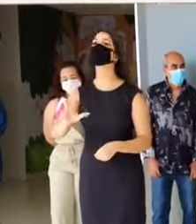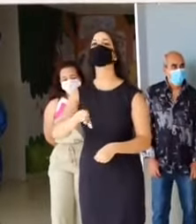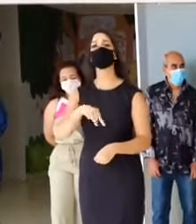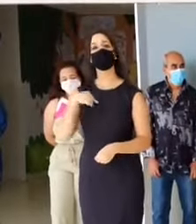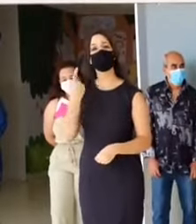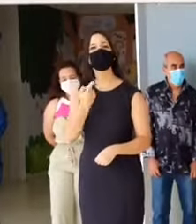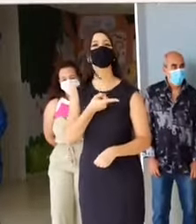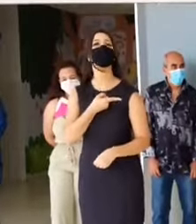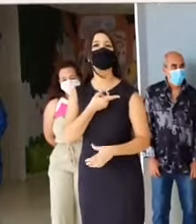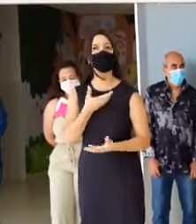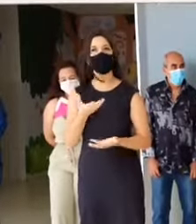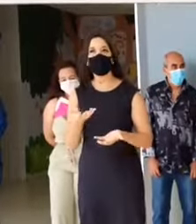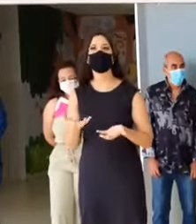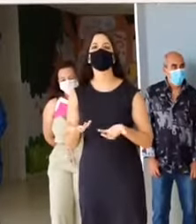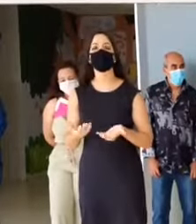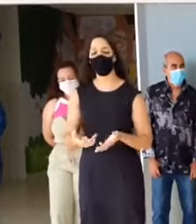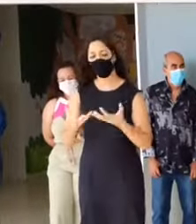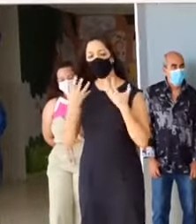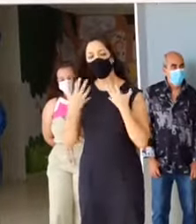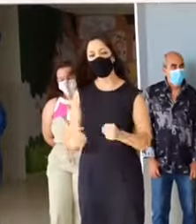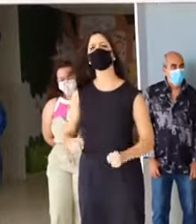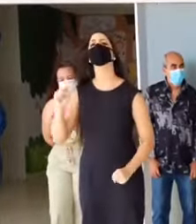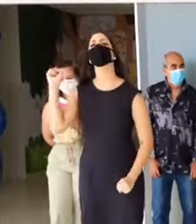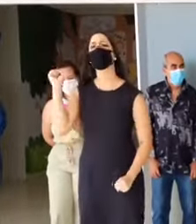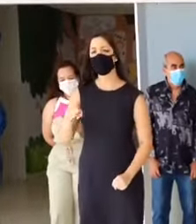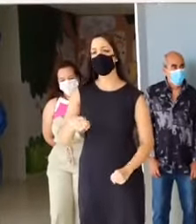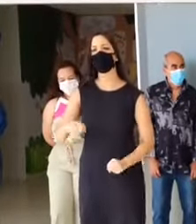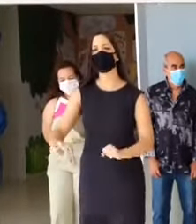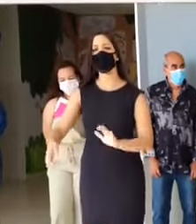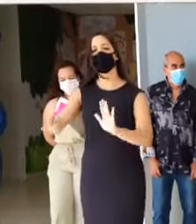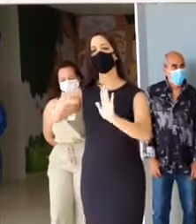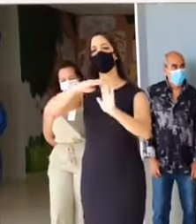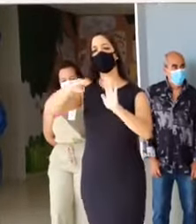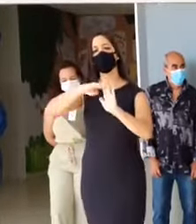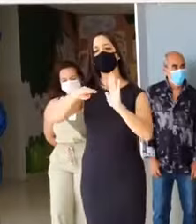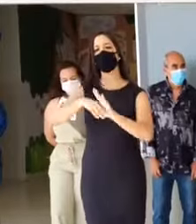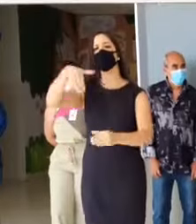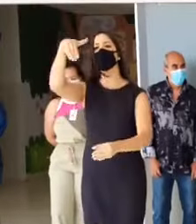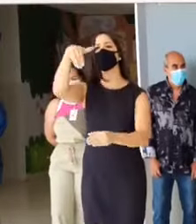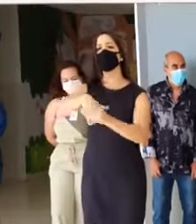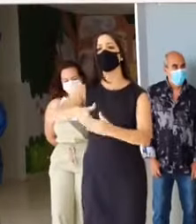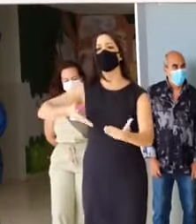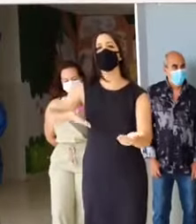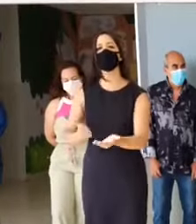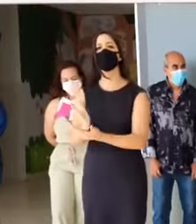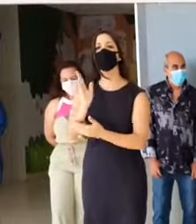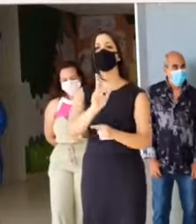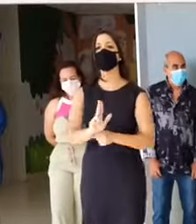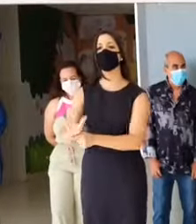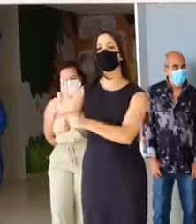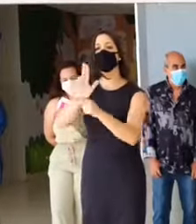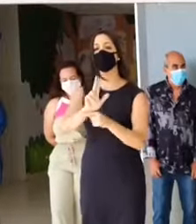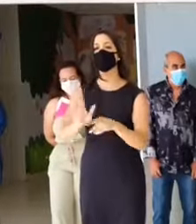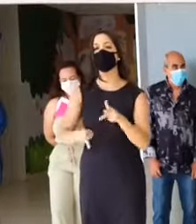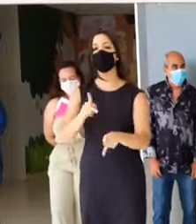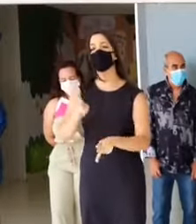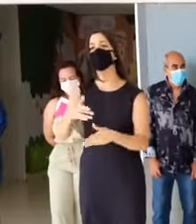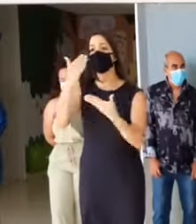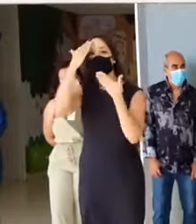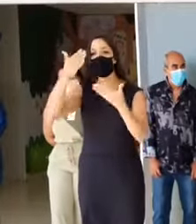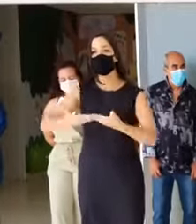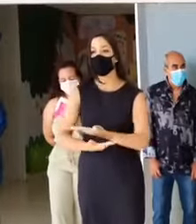Estamos prontos para poder colocar em pauta e votar a favor da população de Uberlândia. Muito obrigado a